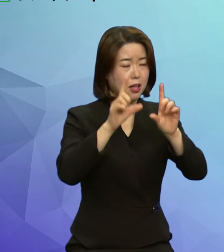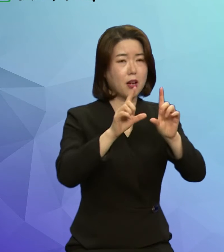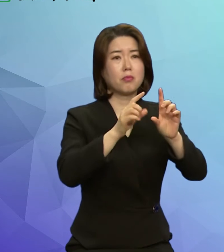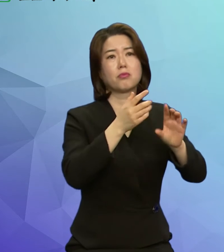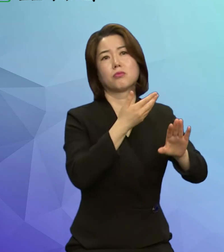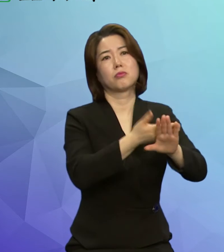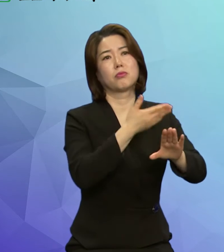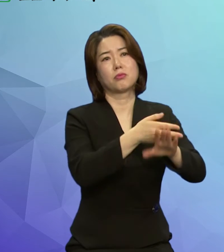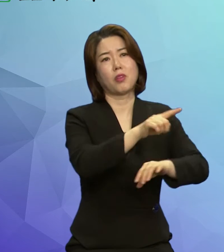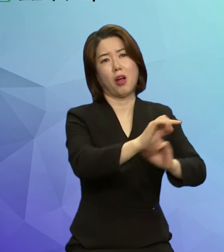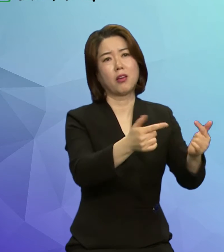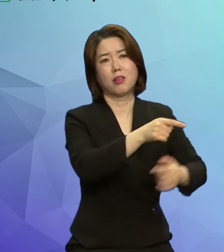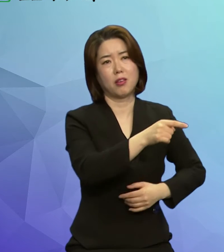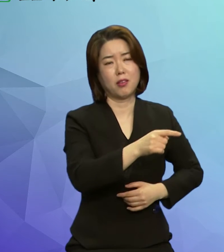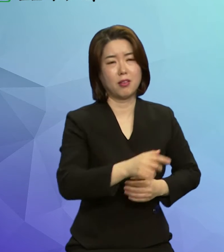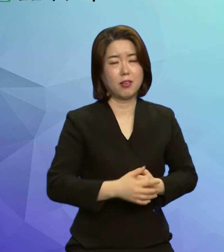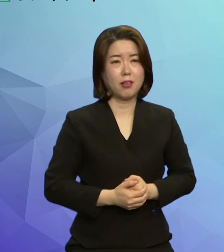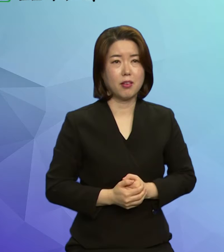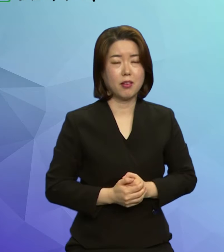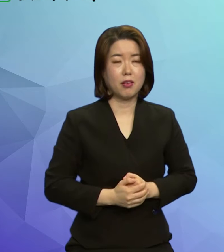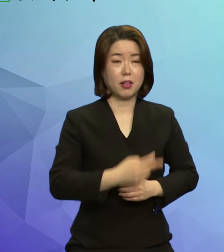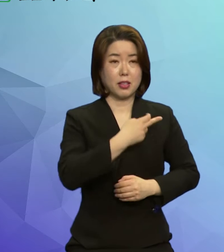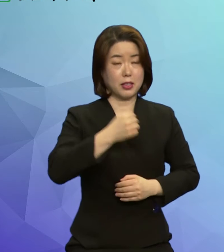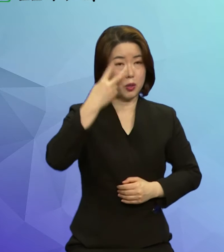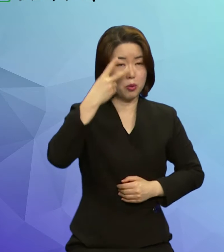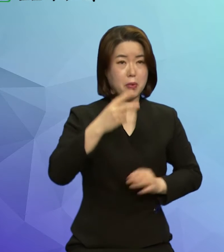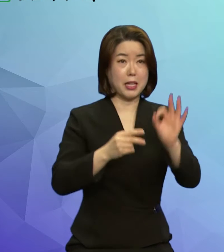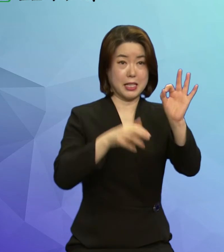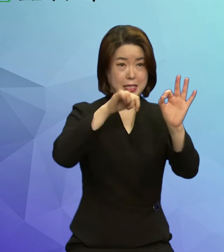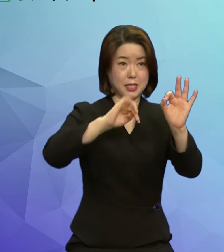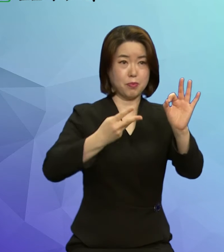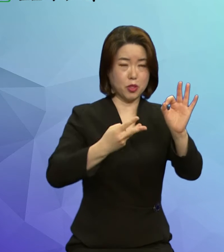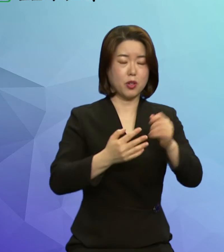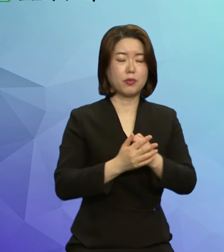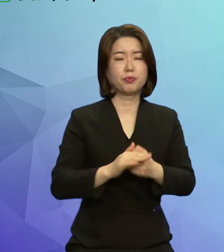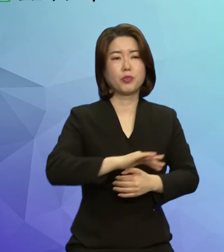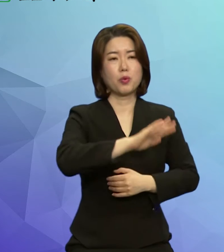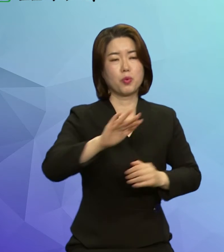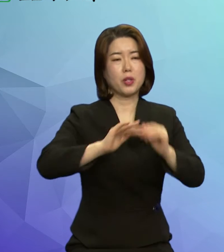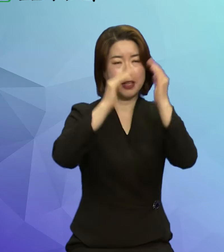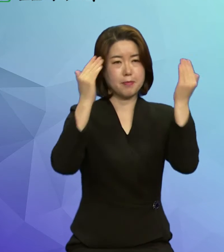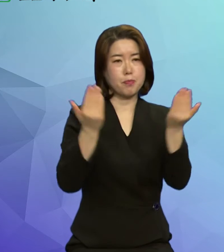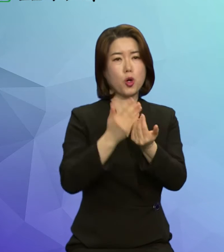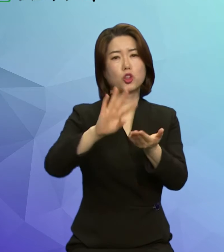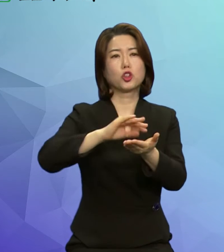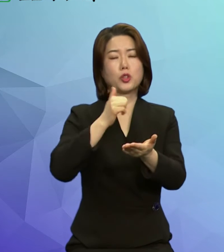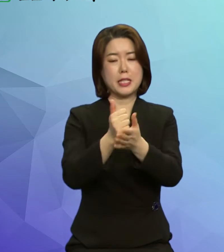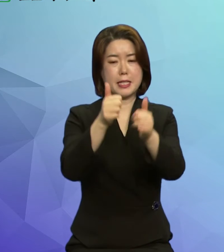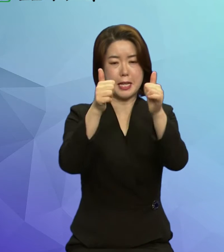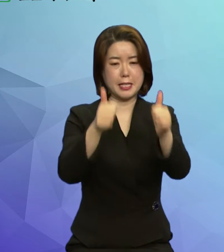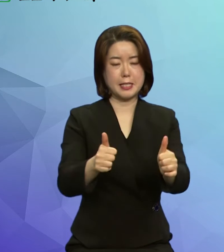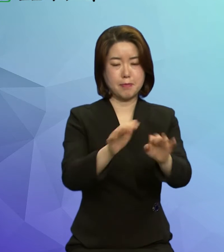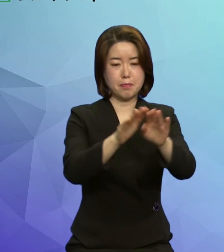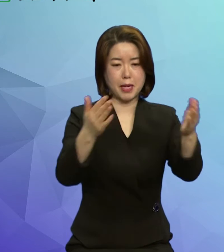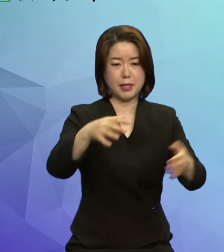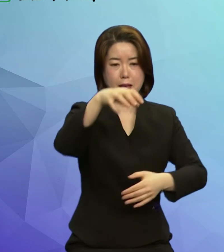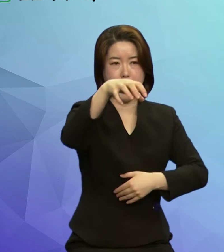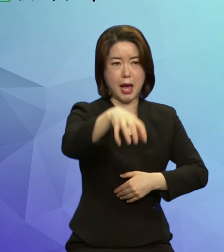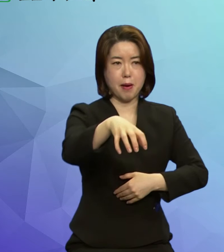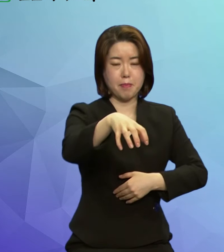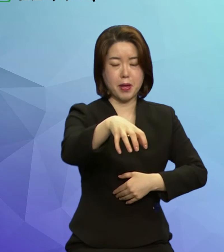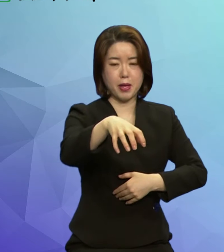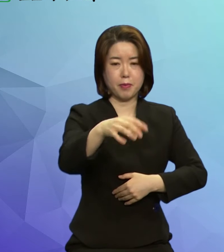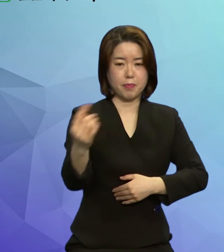아닙니다. 사도 바울은 10절에서 우리는 모두 그리스도의 심판대